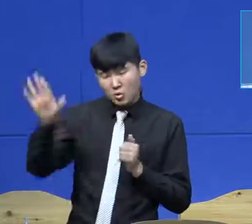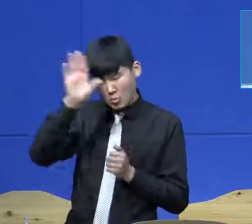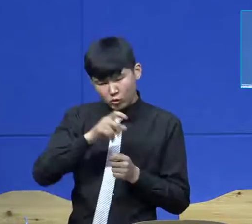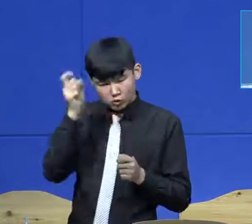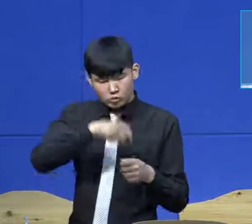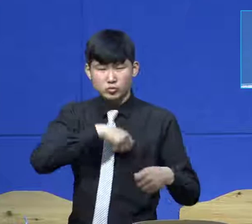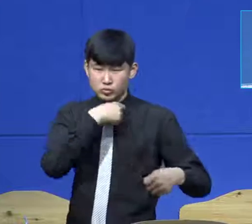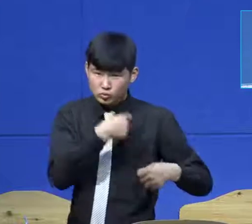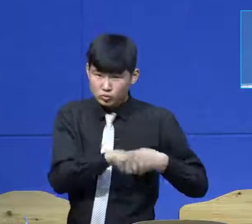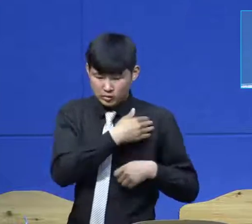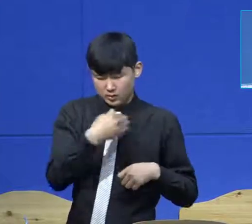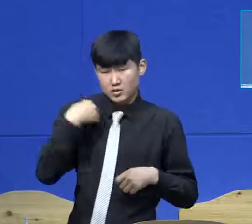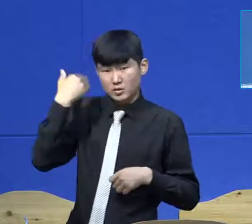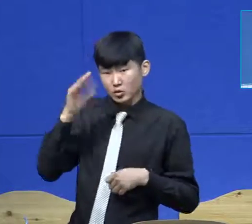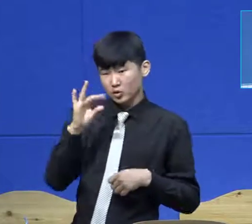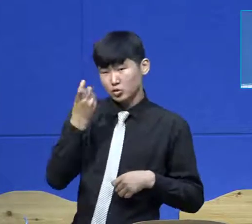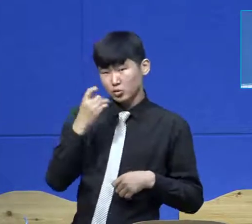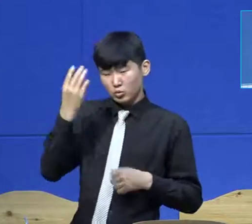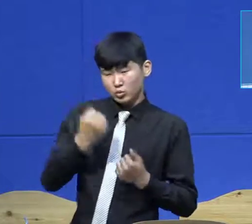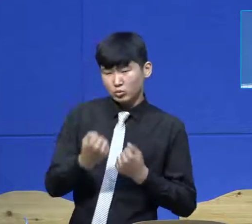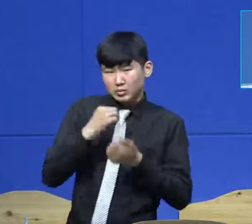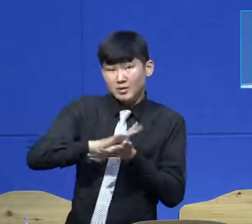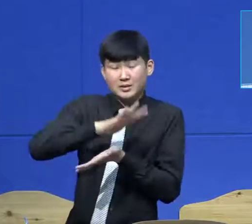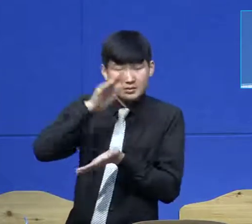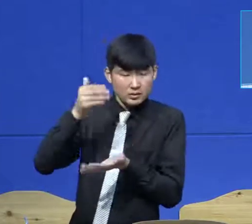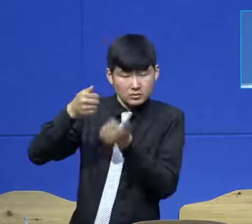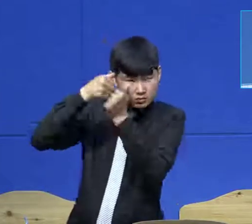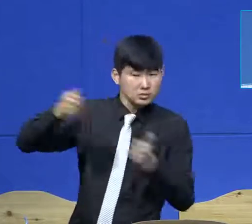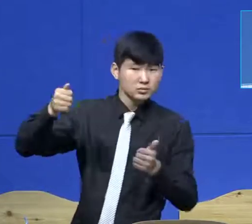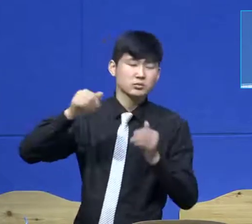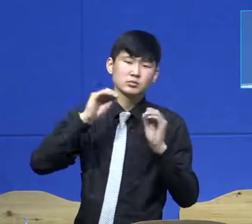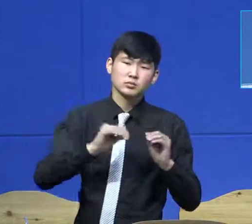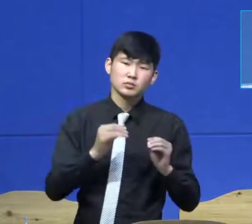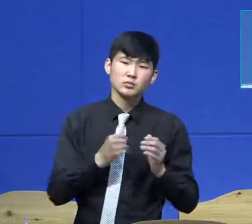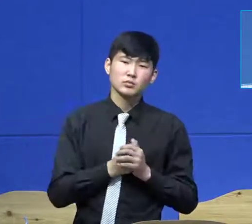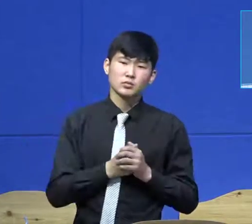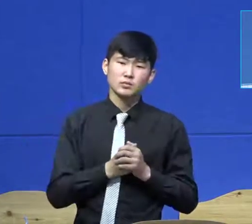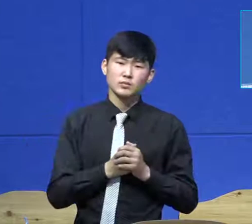төлж эзний оршихуй байд түүний хүчний алдраас сална.